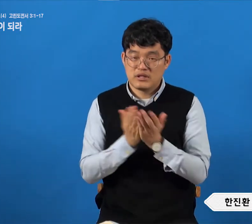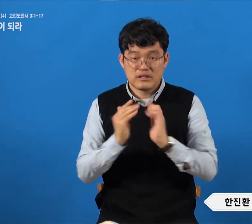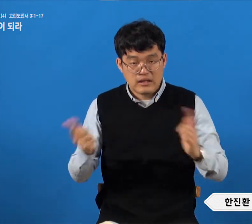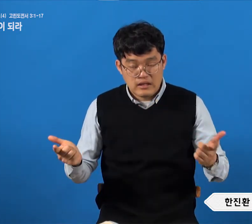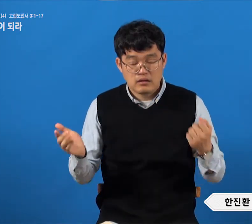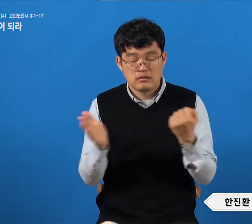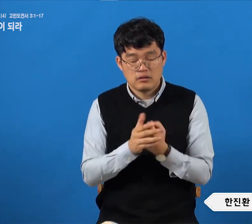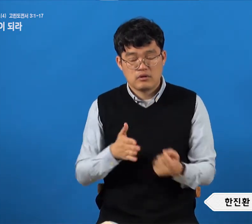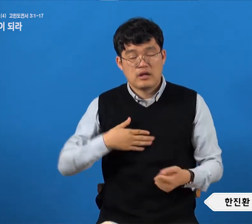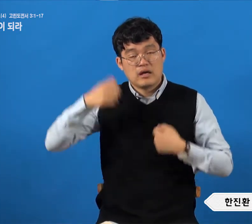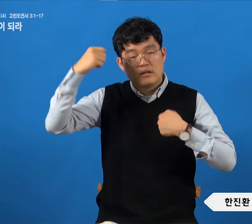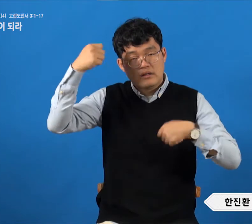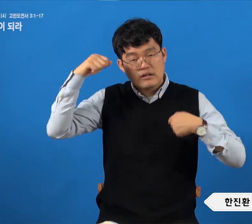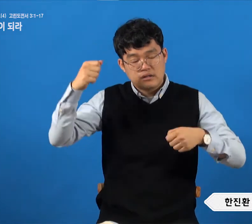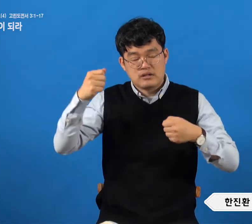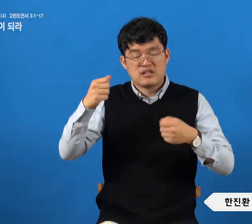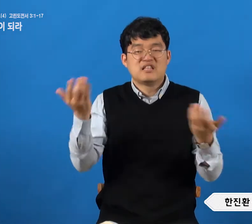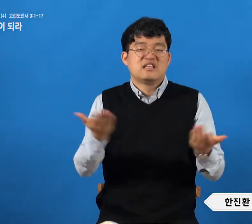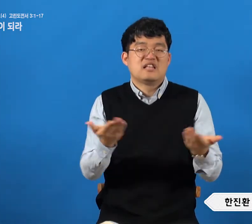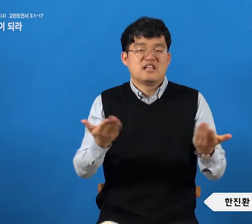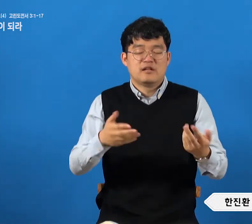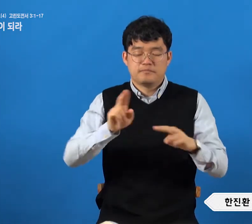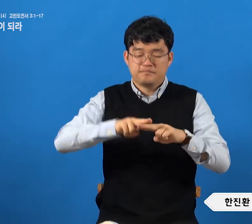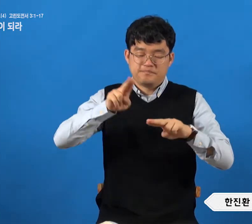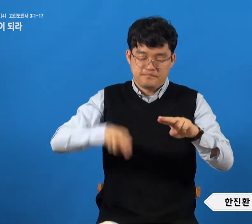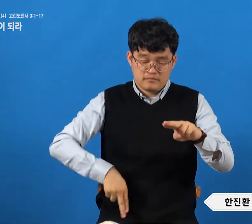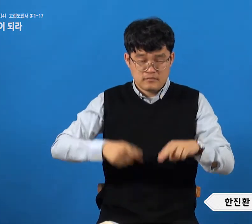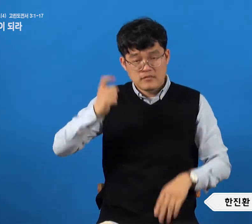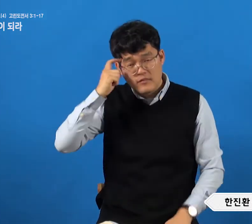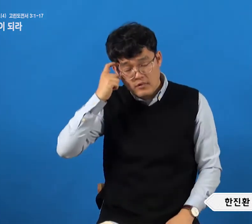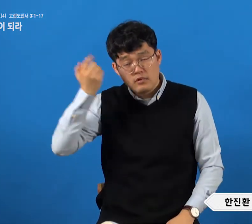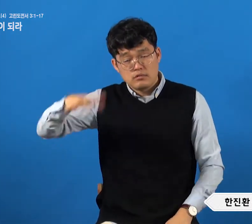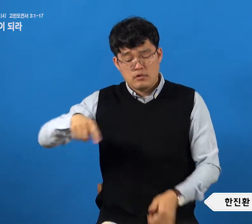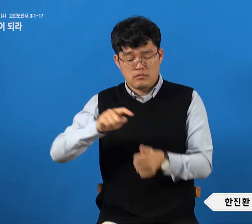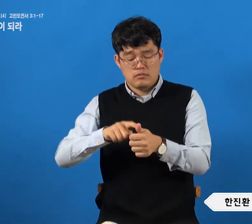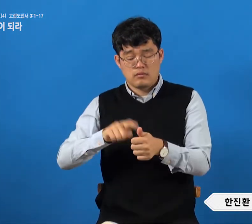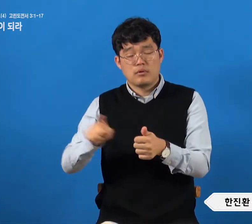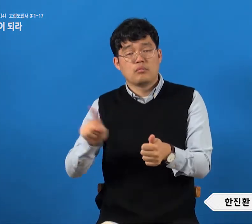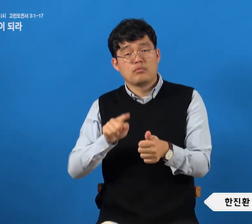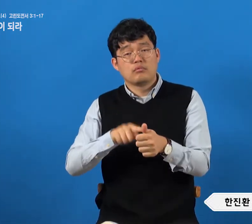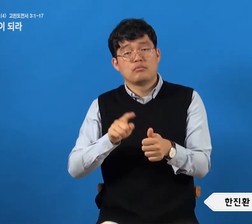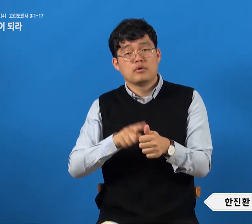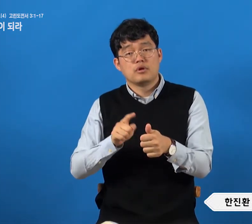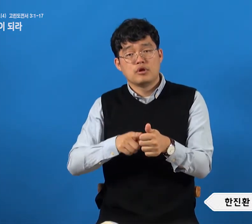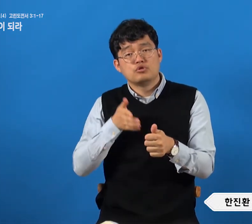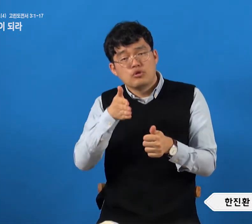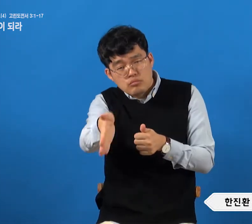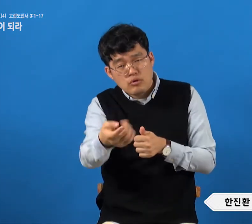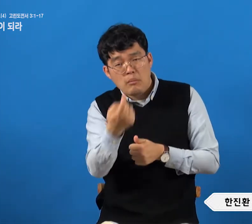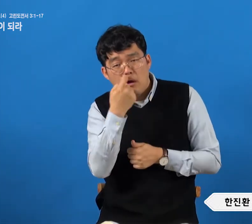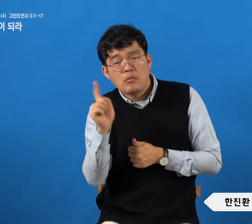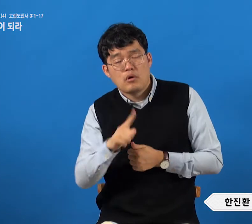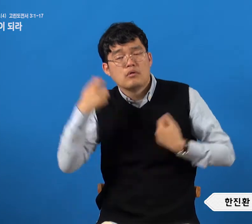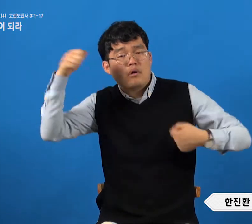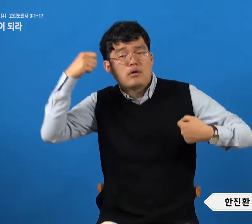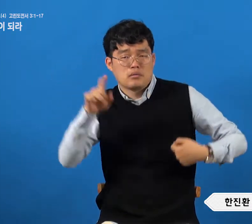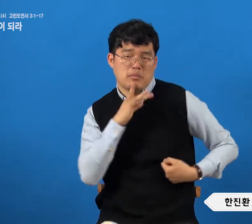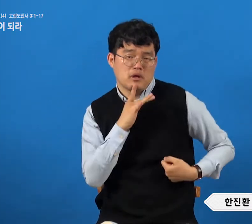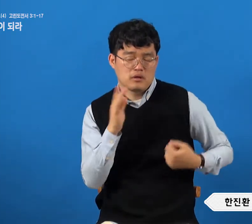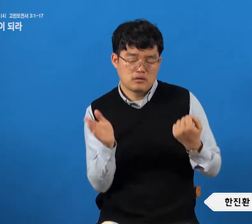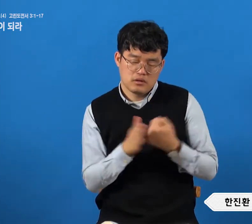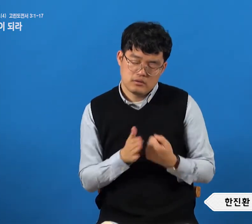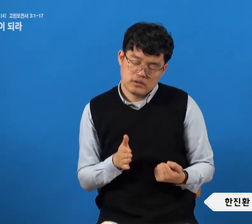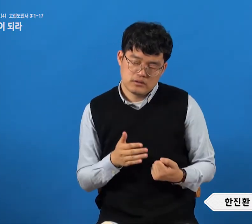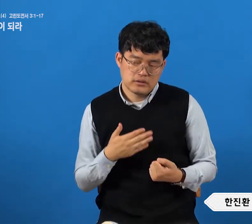이 직업을 내려놓기로 결심을 했습니다. 그런데 할 수 있는 것은 그 배우 일밖에는 없기 때문에, 그래서